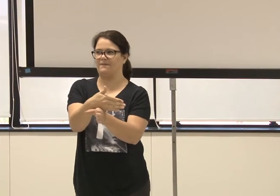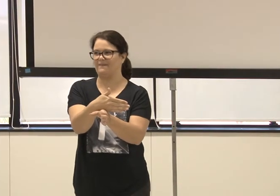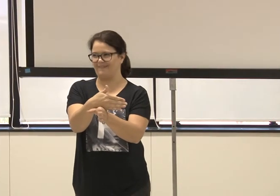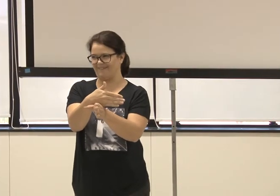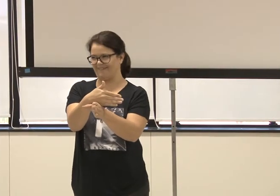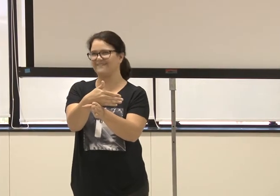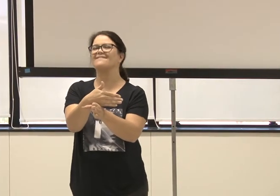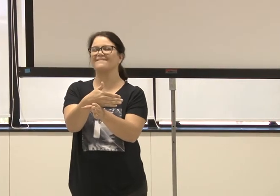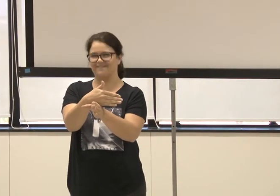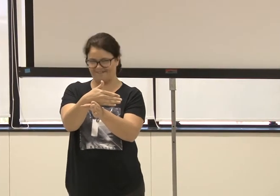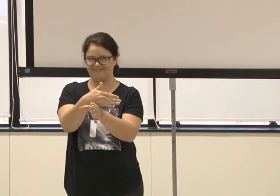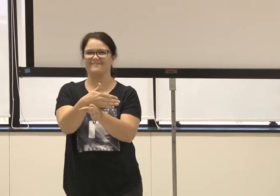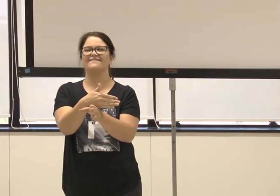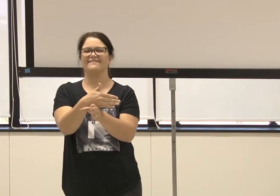Legal.